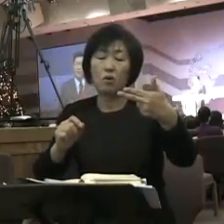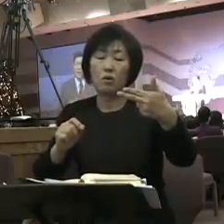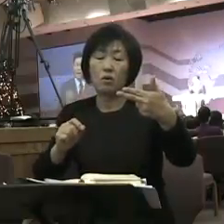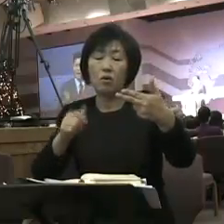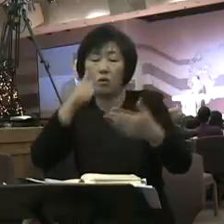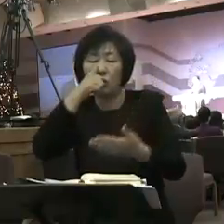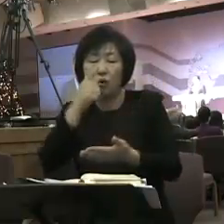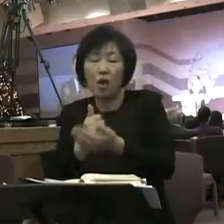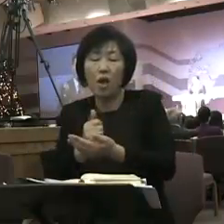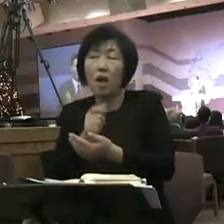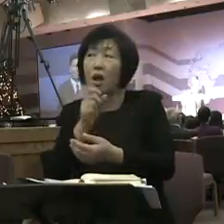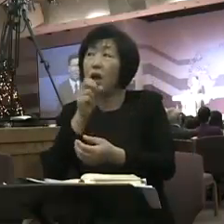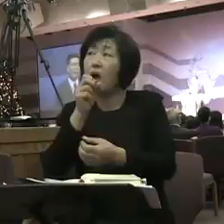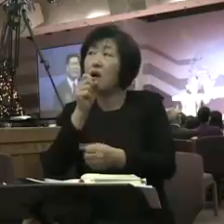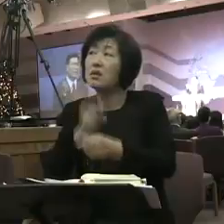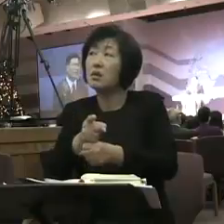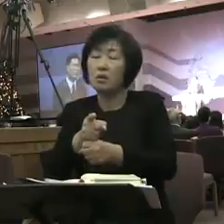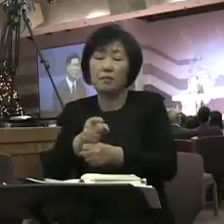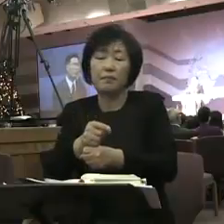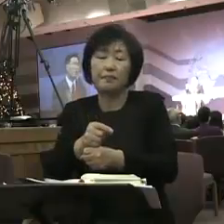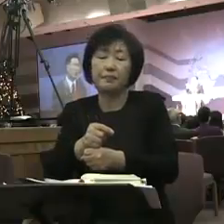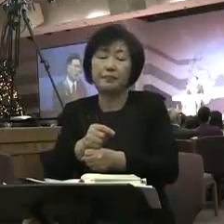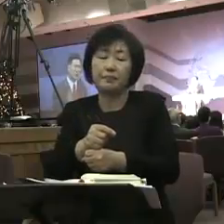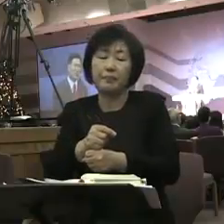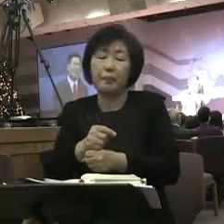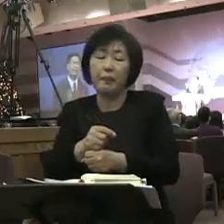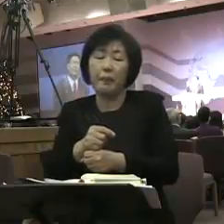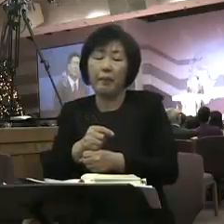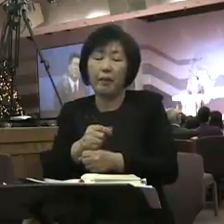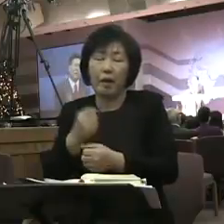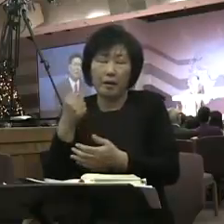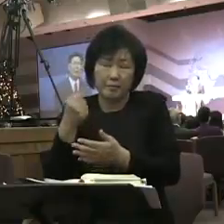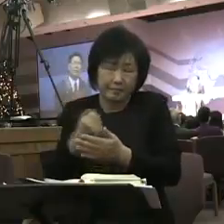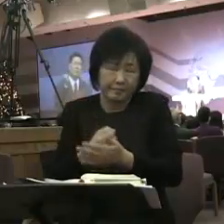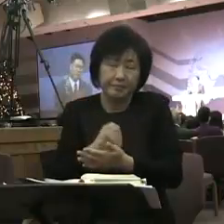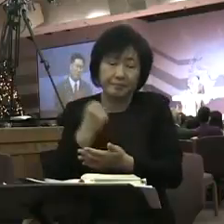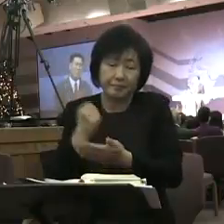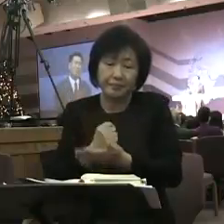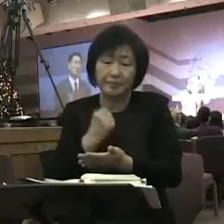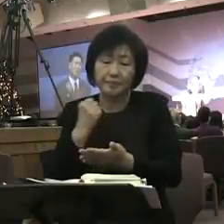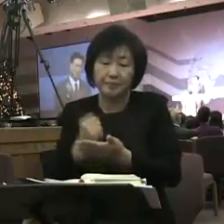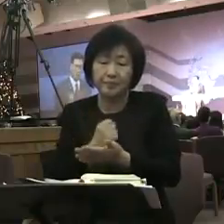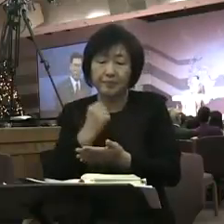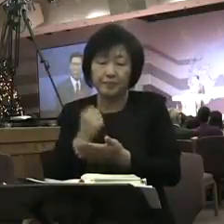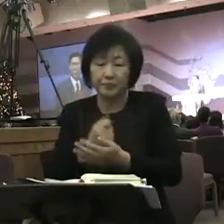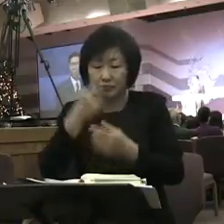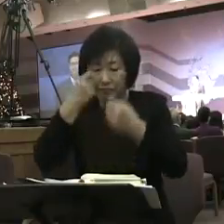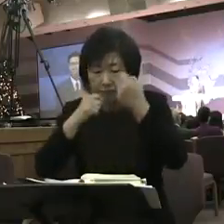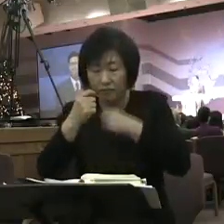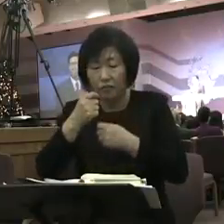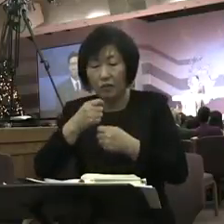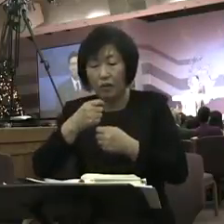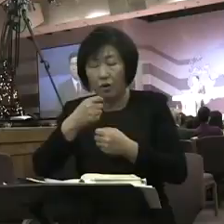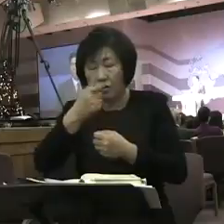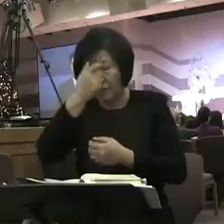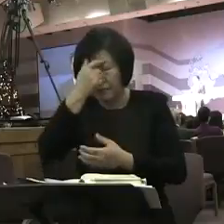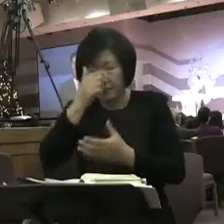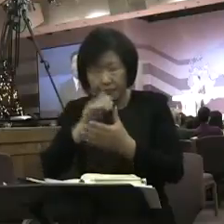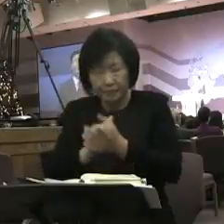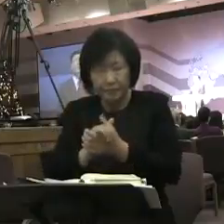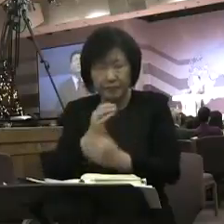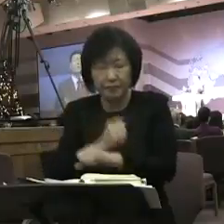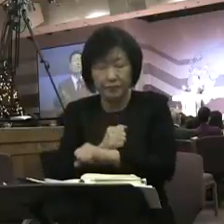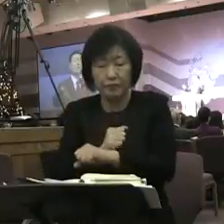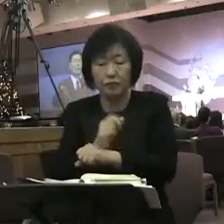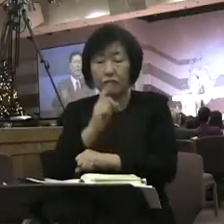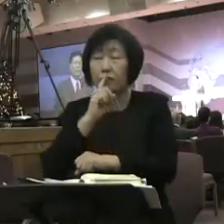보면서 하나님 앞에 안타깝게 눈물로 기도했어요. 하나님 이 죄인을 하나님 변화시켜 주옵소서. Oh,